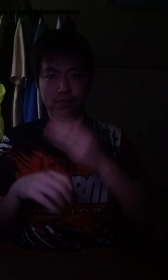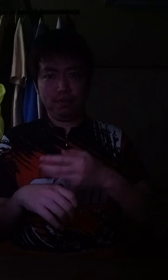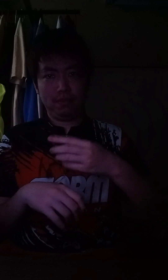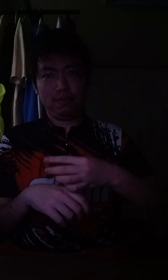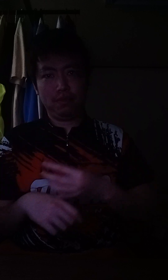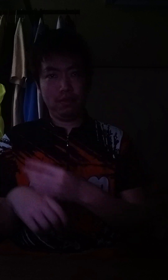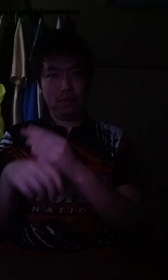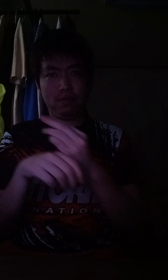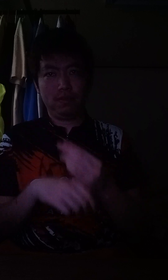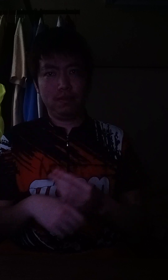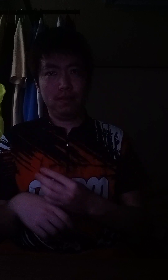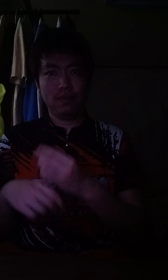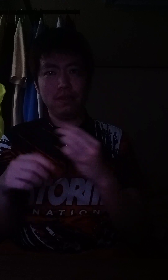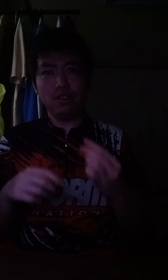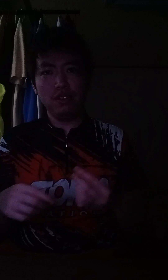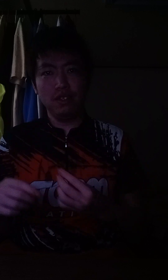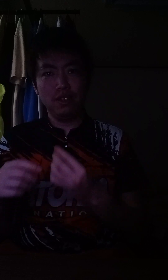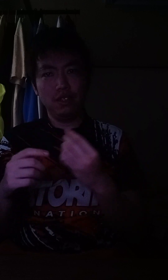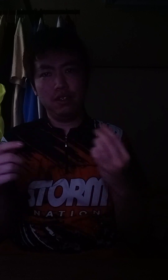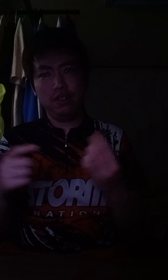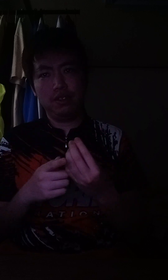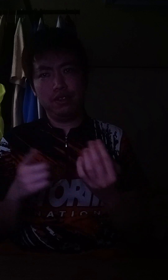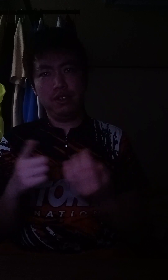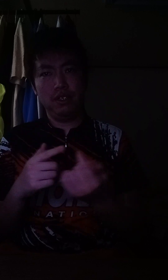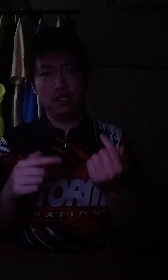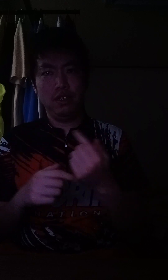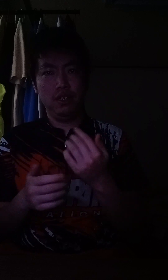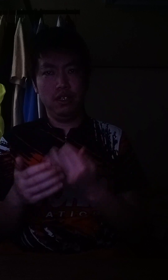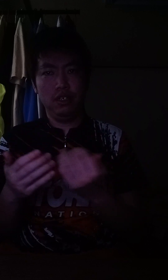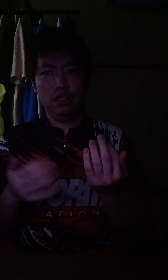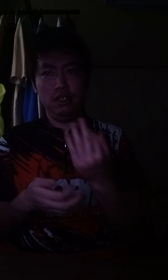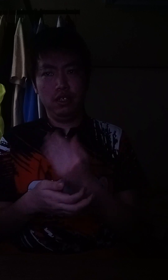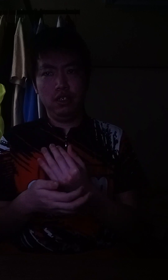보니 작은 일도 쉽게 넘어가지 않습니다.